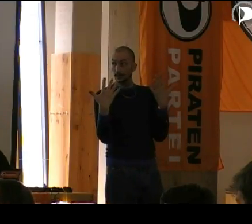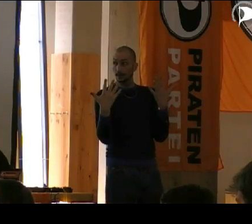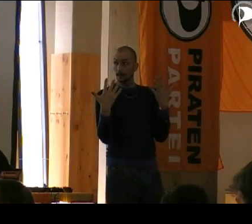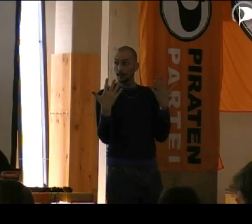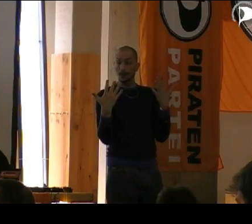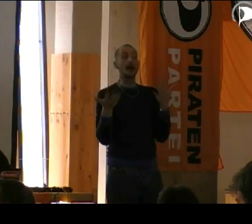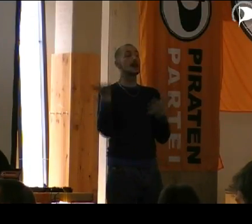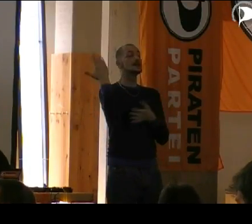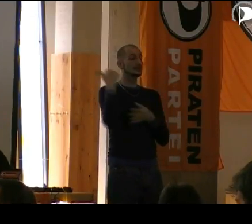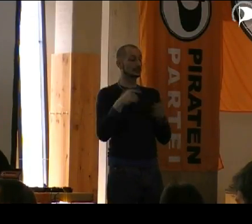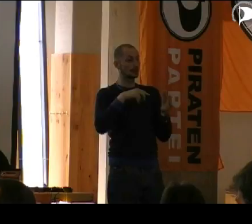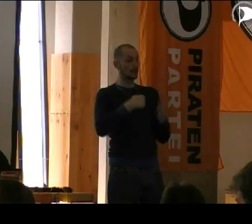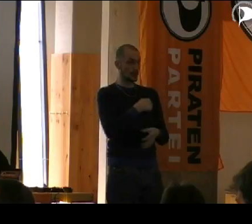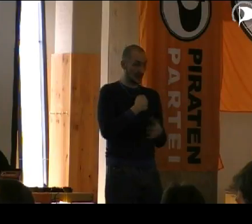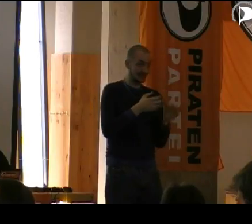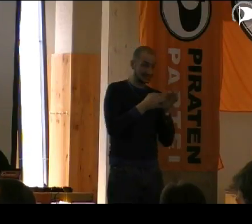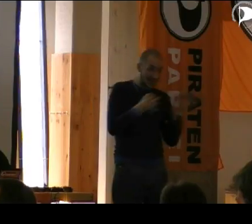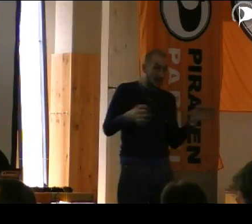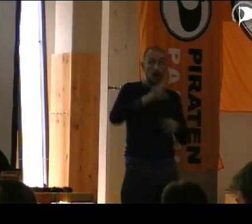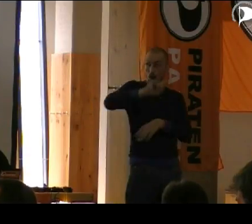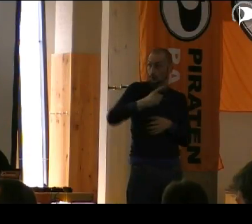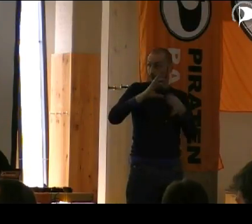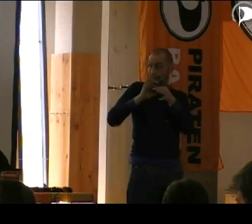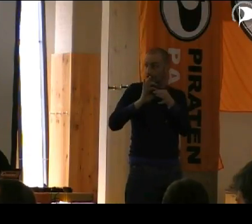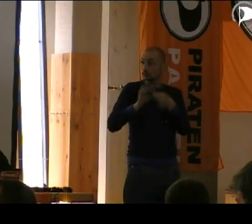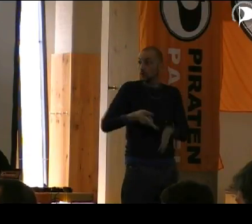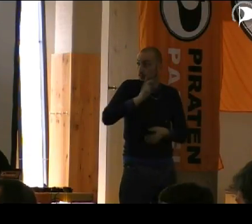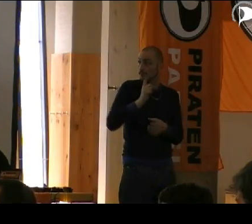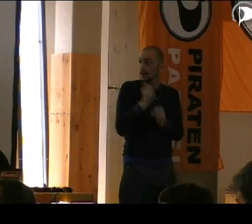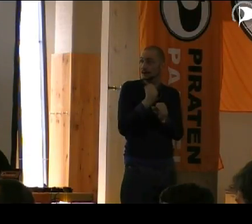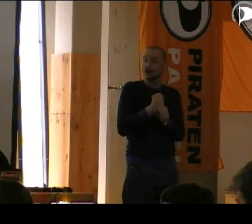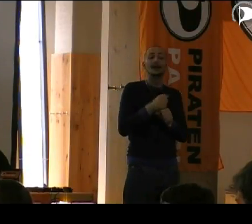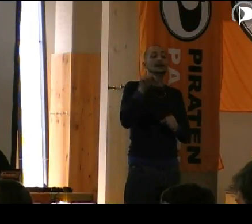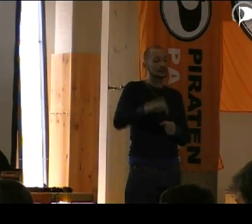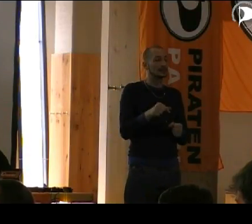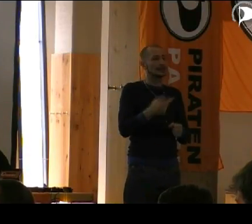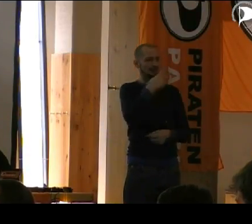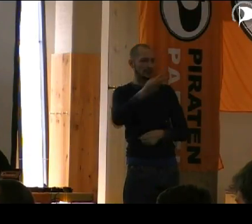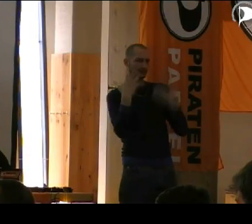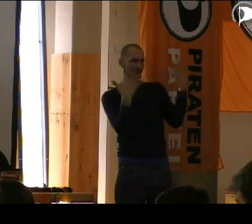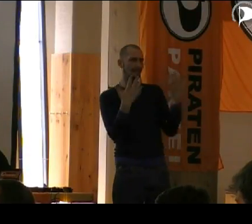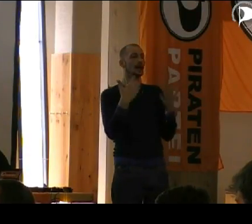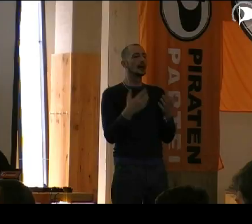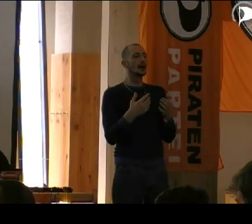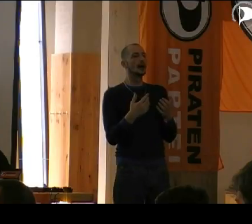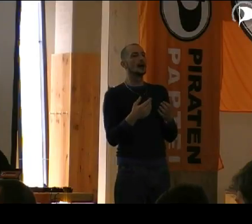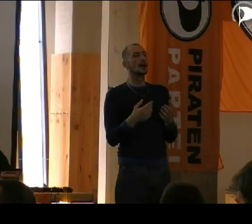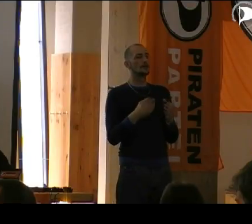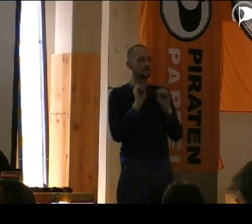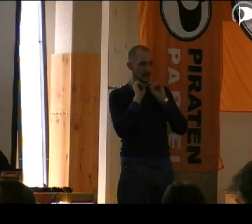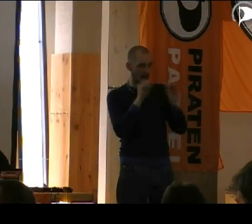ausstehend und zum jahreswechsel liegt da ein rechenschaftsbericht vor der auch von den wirtschaftsprüfern